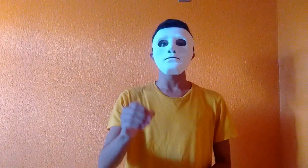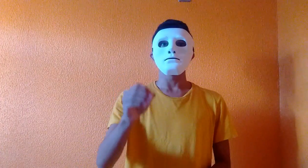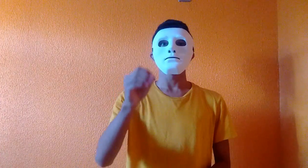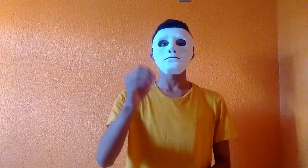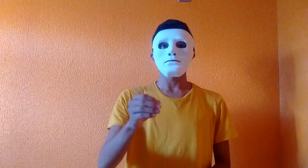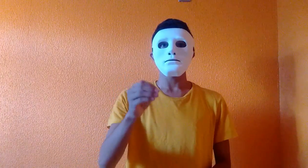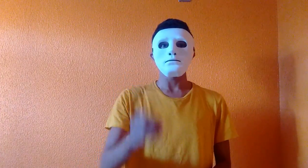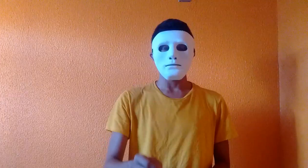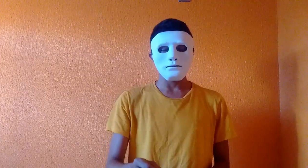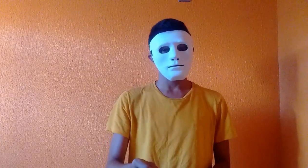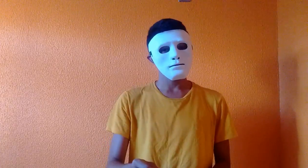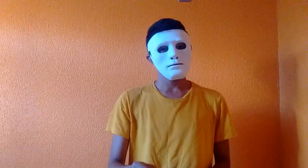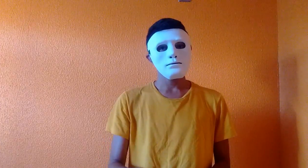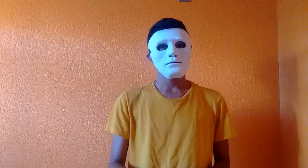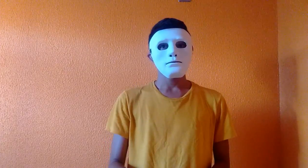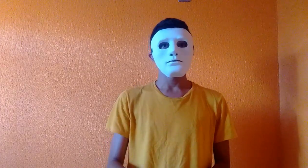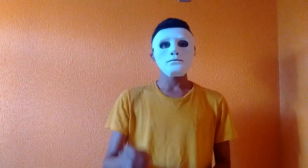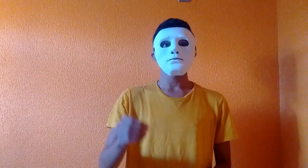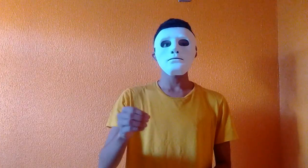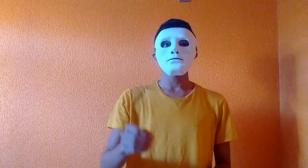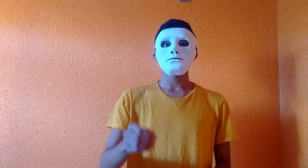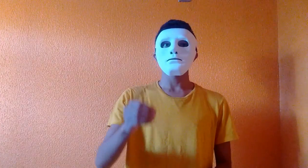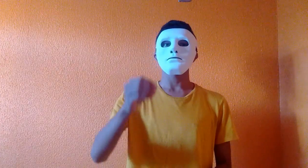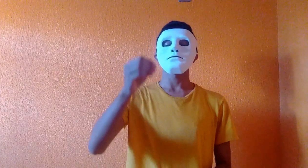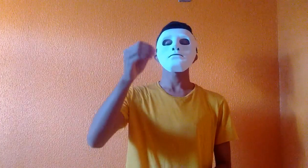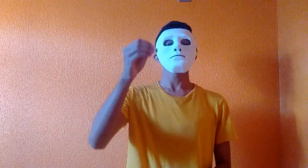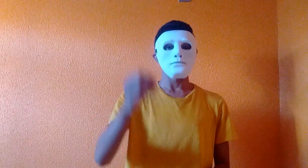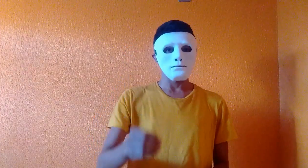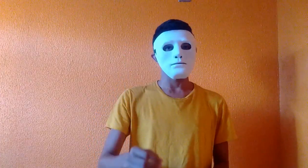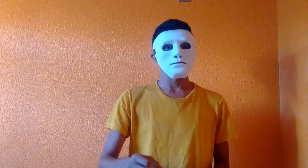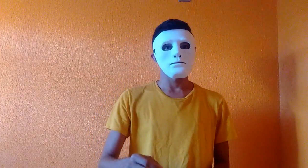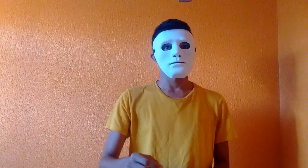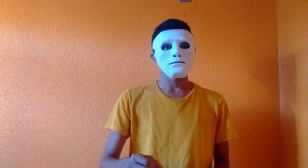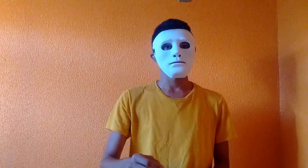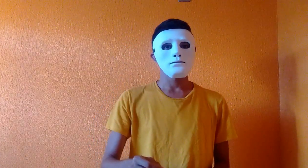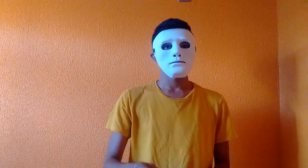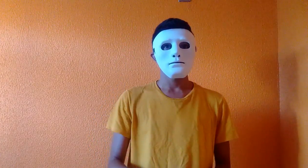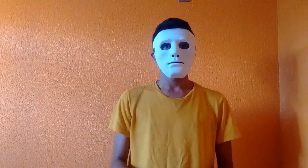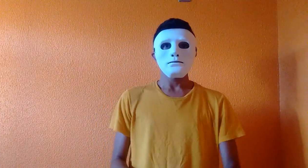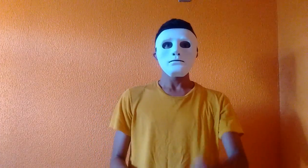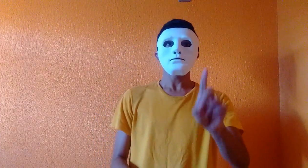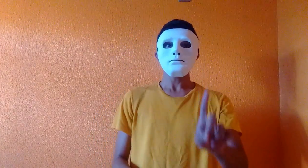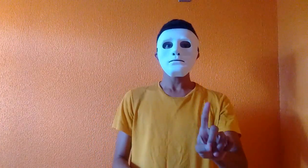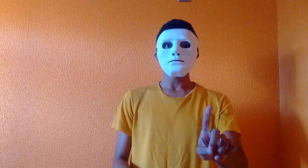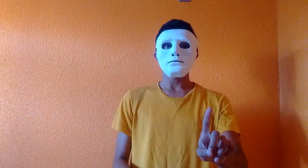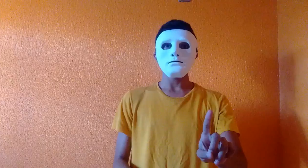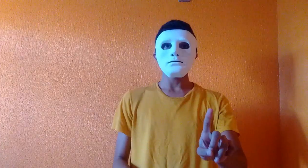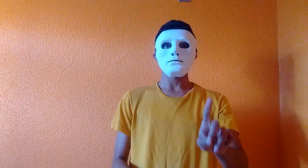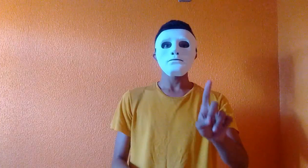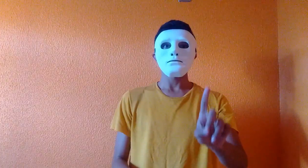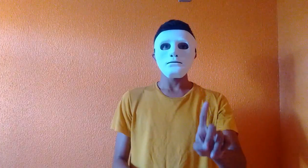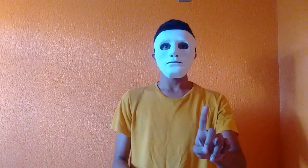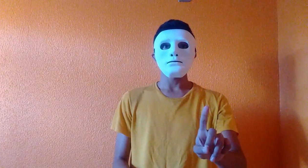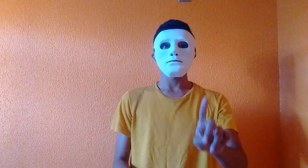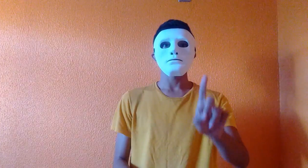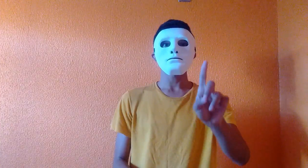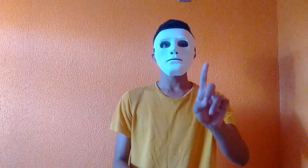comer fora de casa, o consumidor está correndo risco. Isto porque o teste constatou